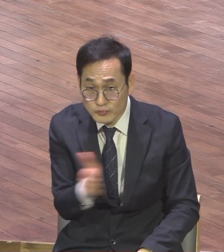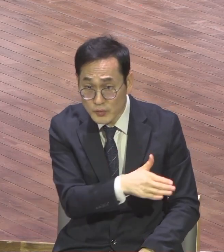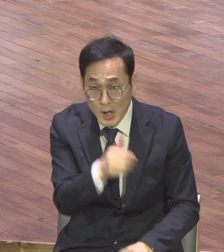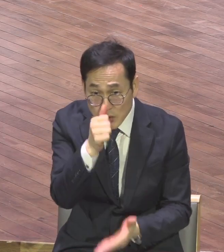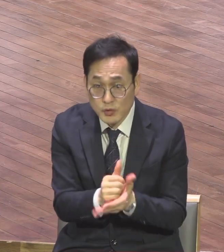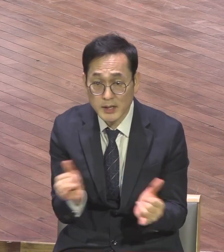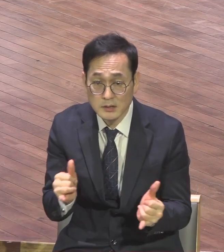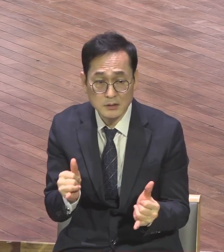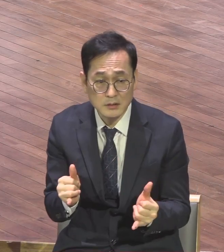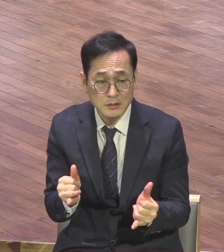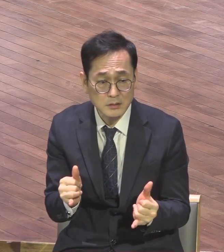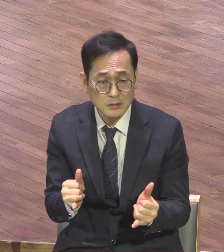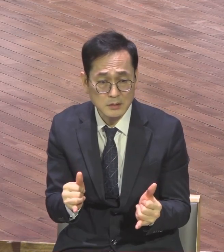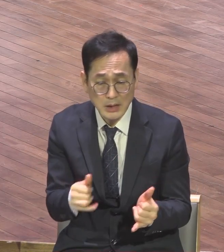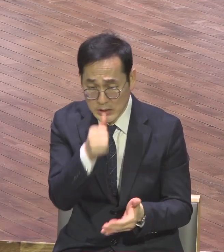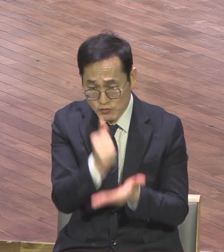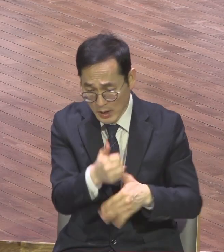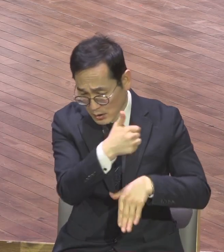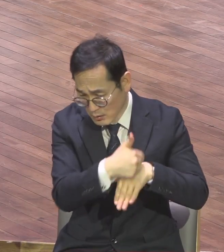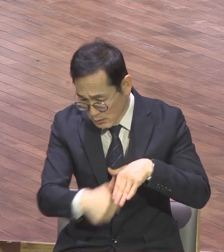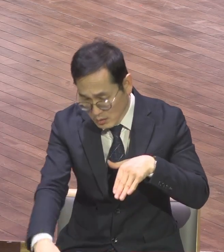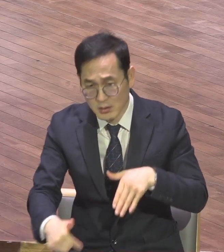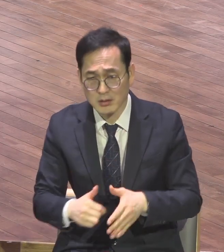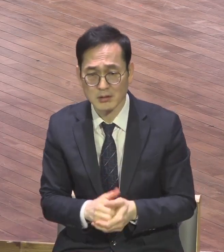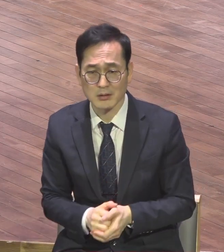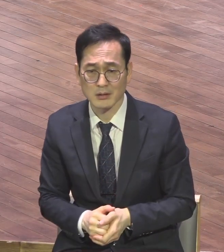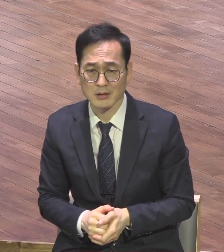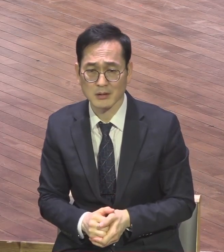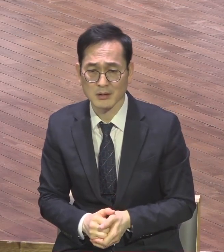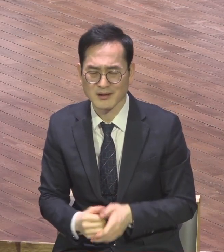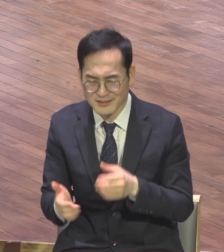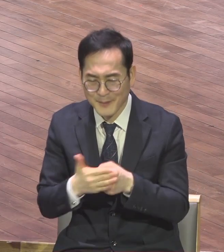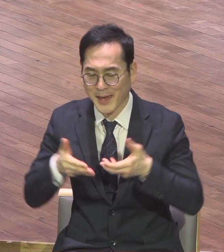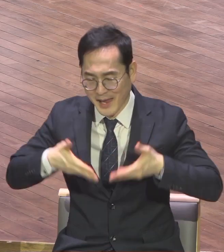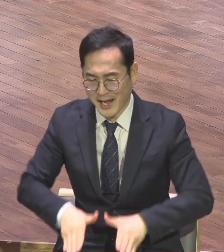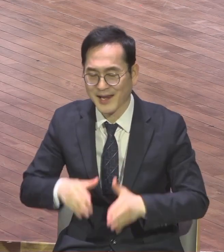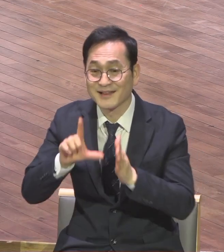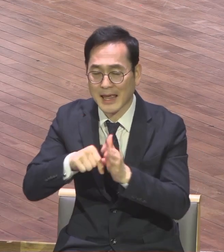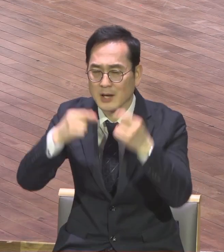출생 자체가 죄인이요. 그래서 다 울고 태어납니다.